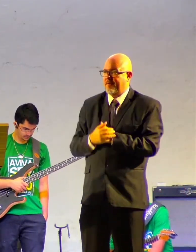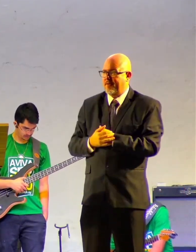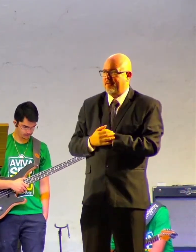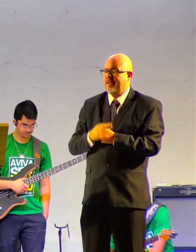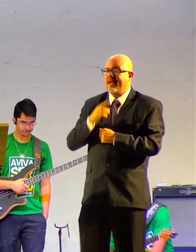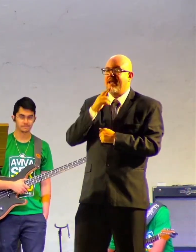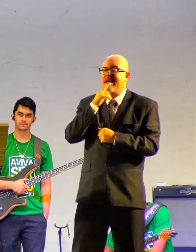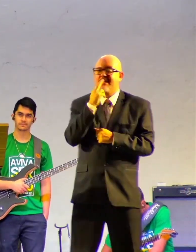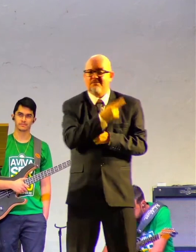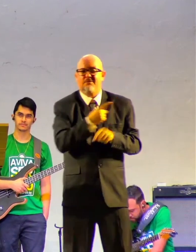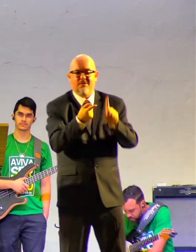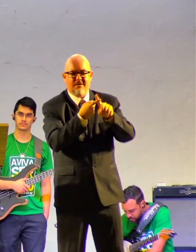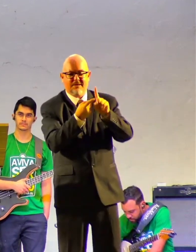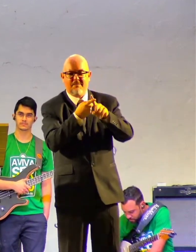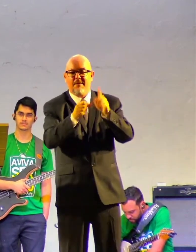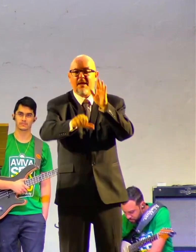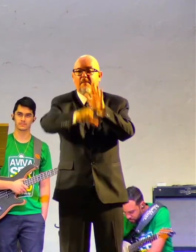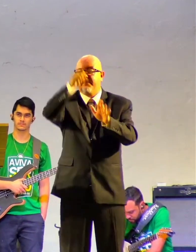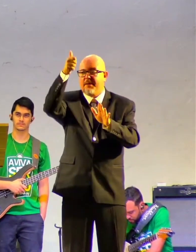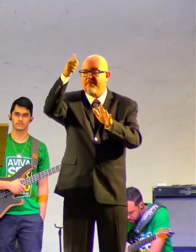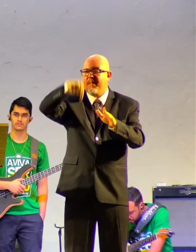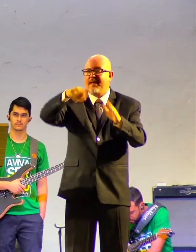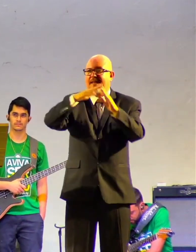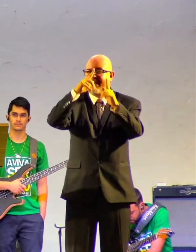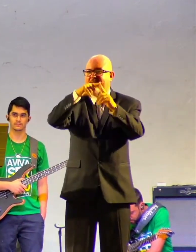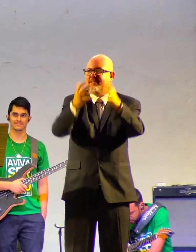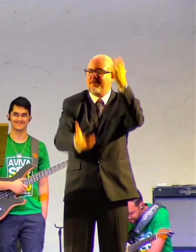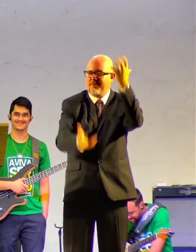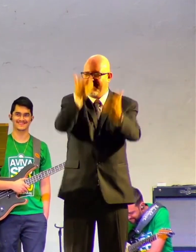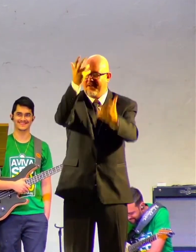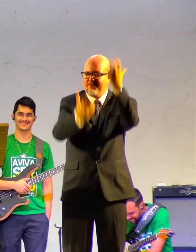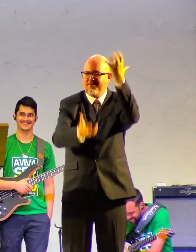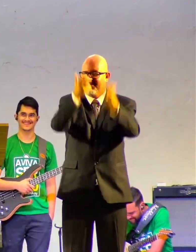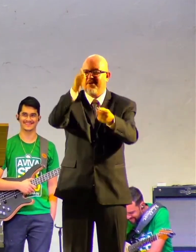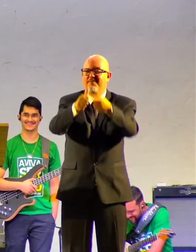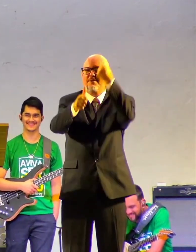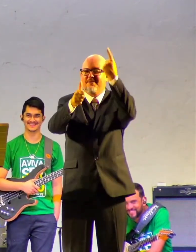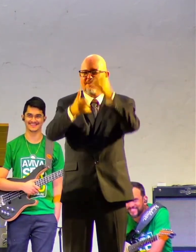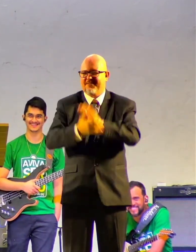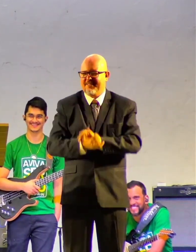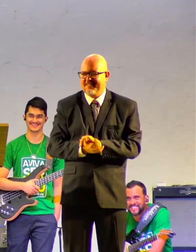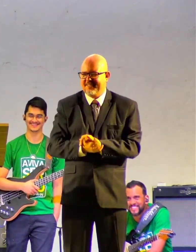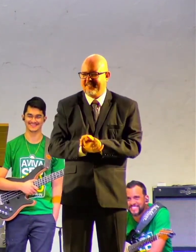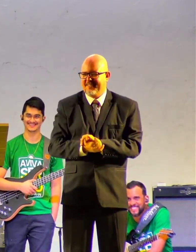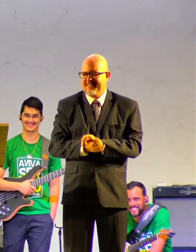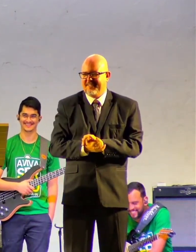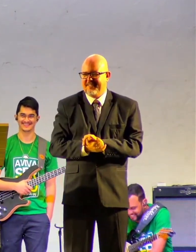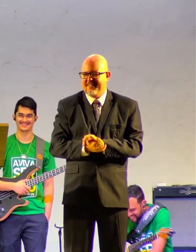ele respondeu: mas também é a primeira vez que essa igreja pega fogo.